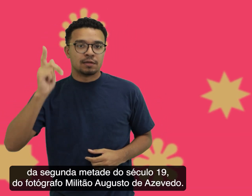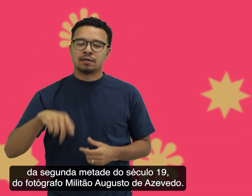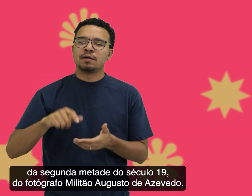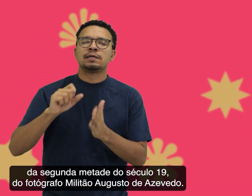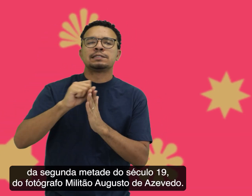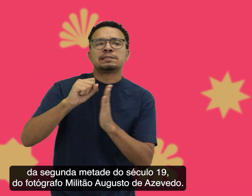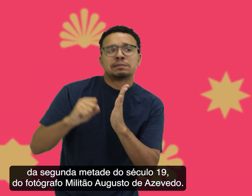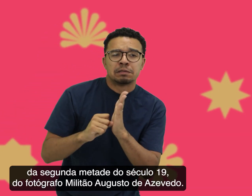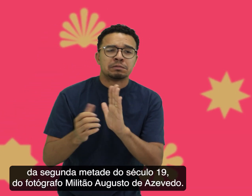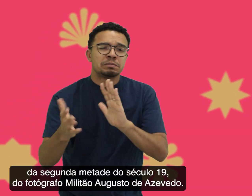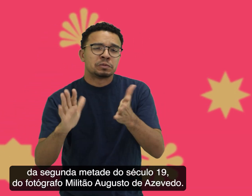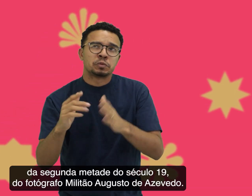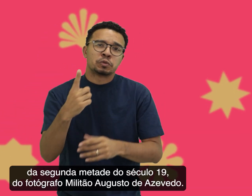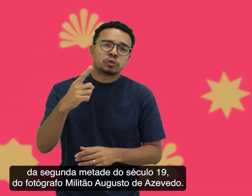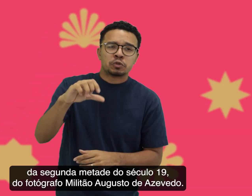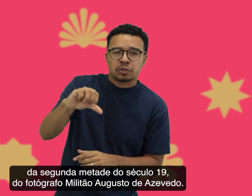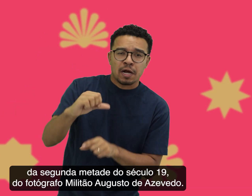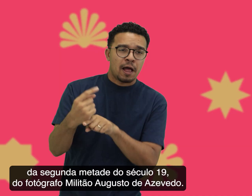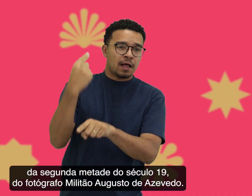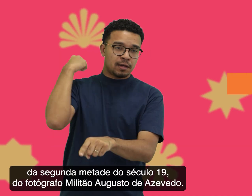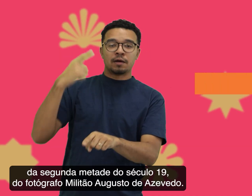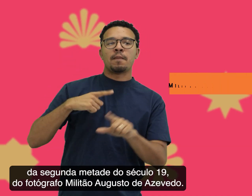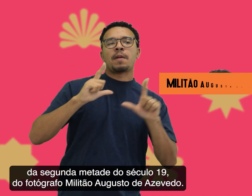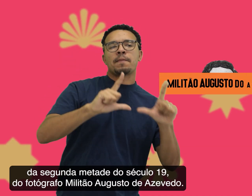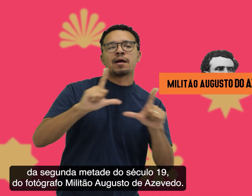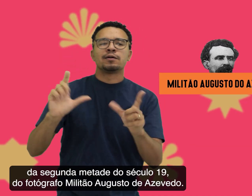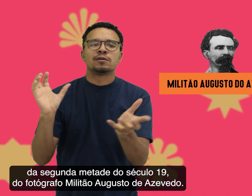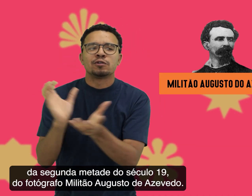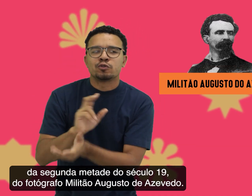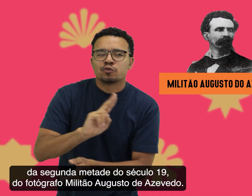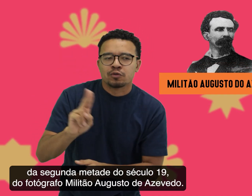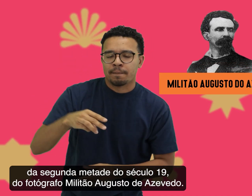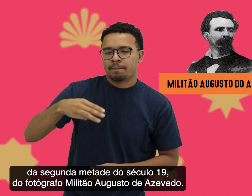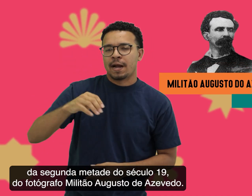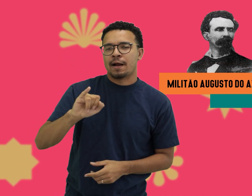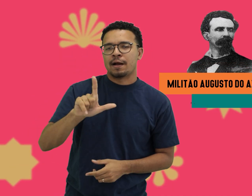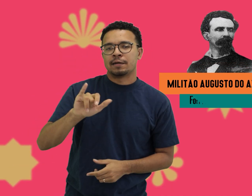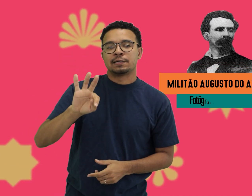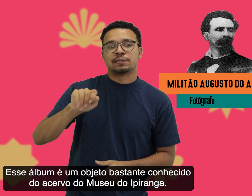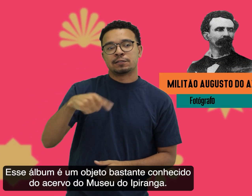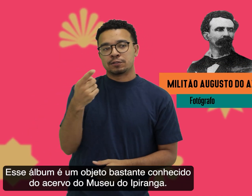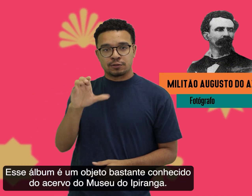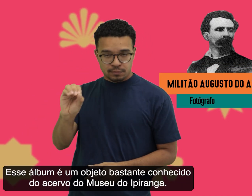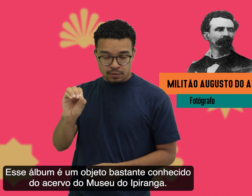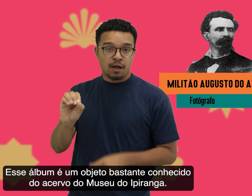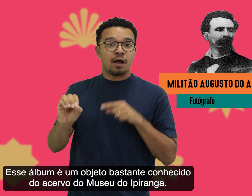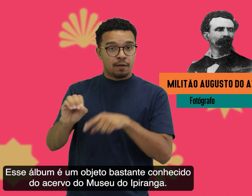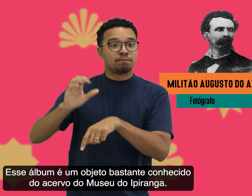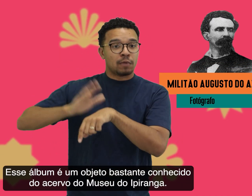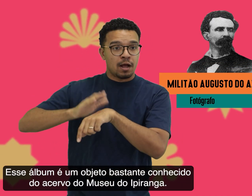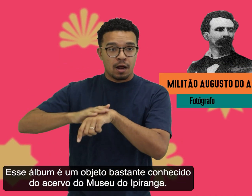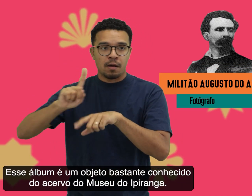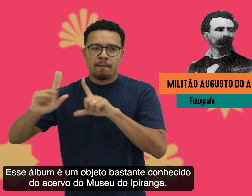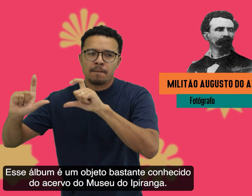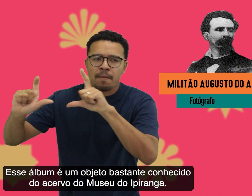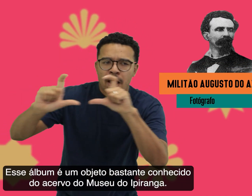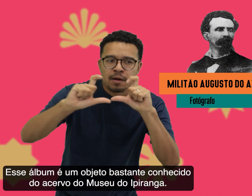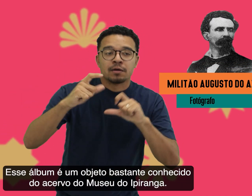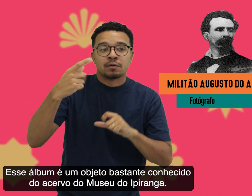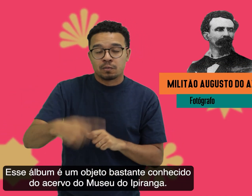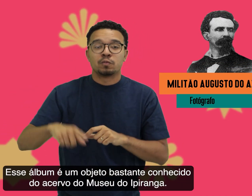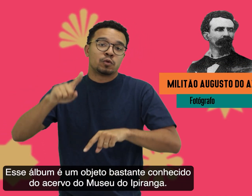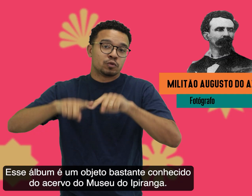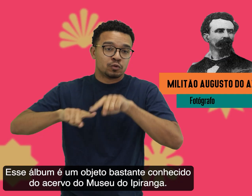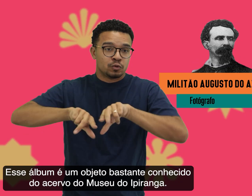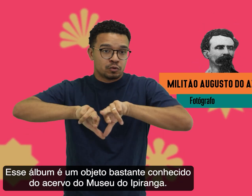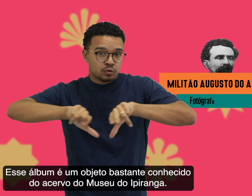cidade, da segunda metade do século XIX, do fotógrafo Militão Augusto de Azevedo. Esse álbum é um objeto